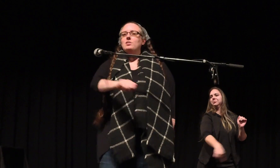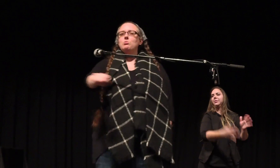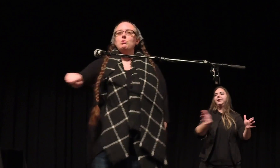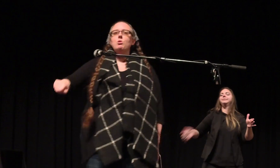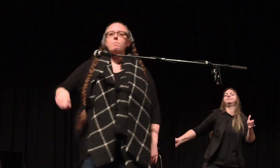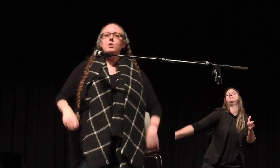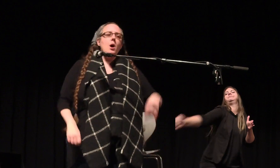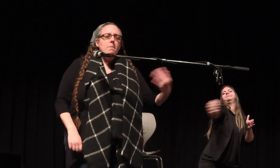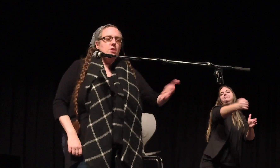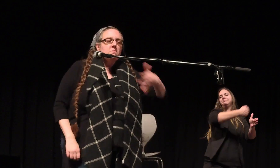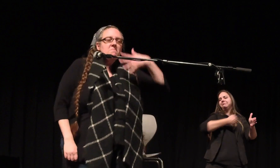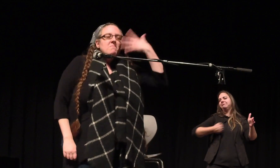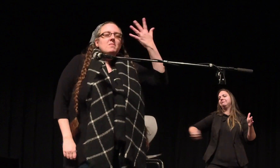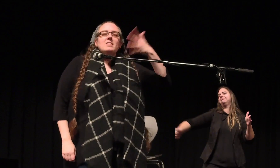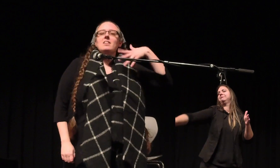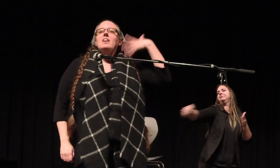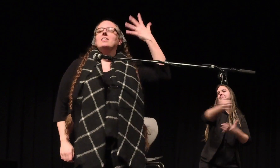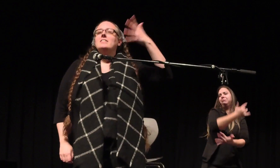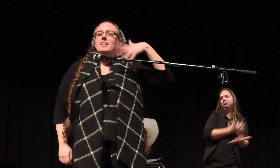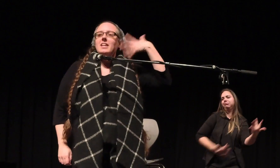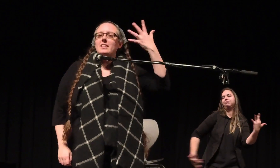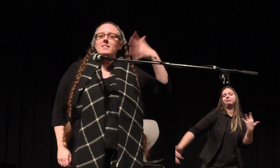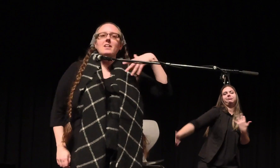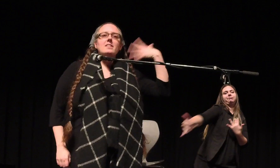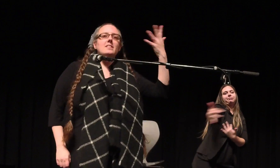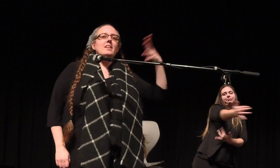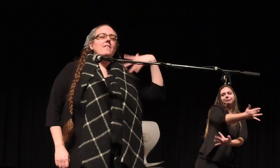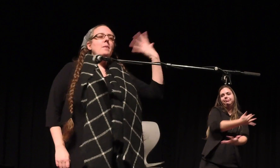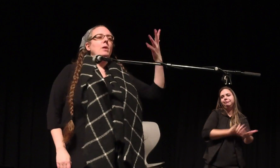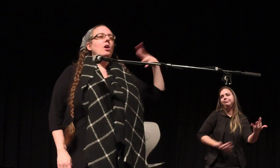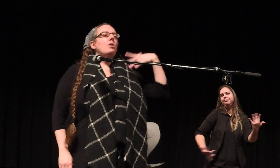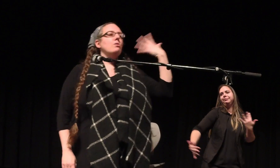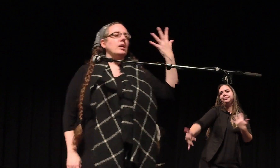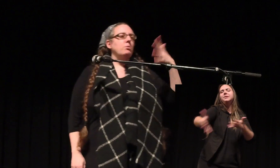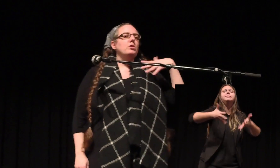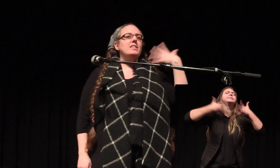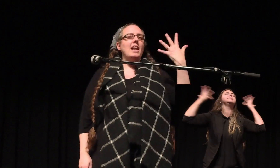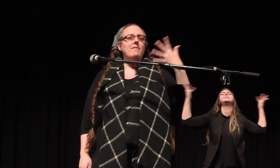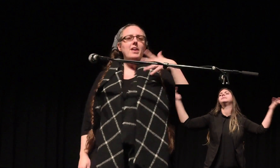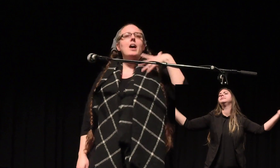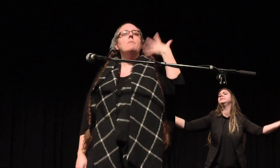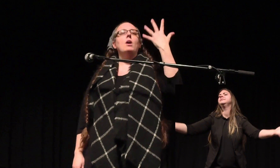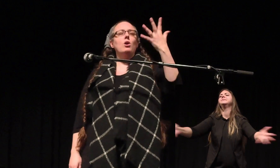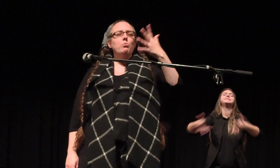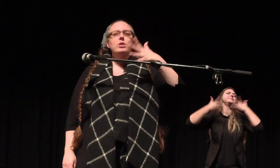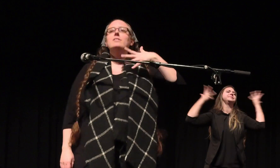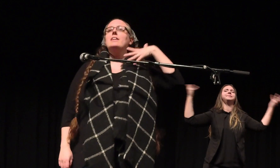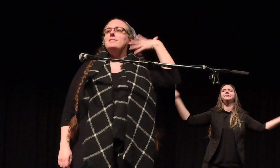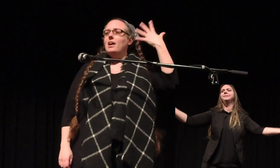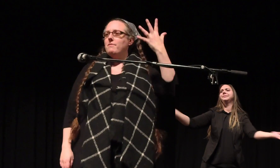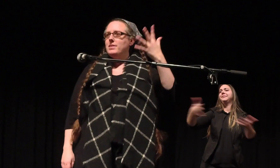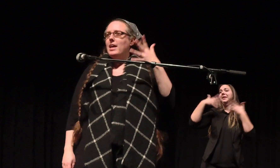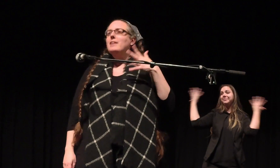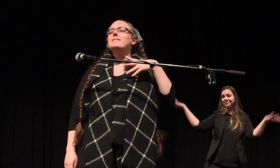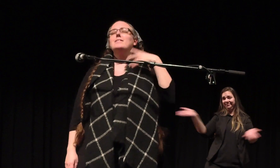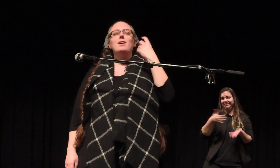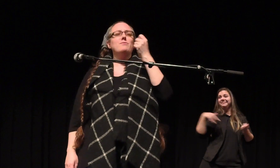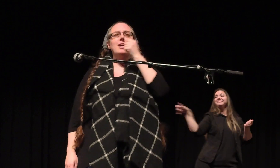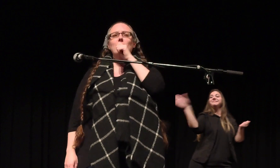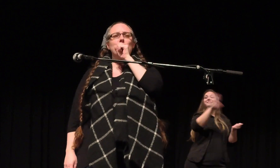brasser la soupe, puis sentir et sentir la vapeur. Et puis il dit à la femme, « Oh oui, ça s'en